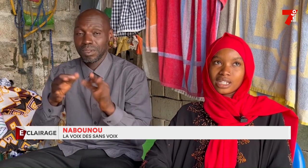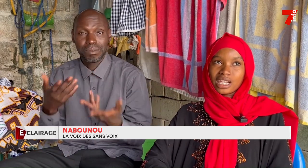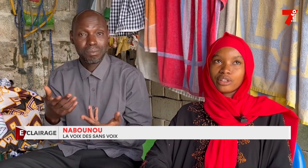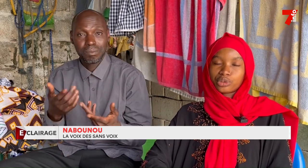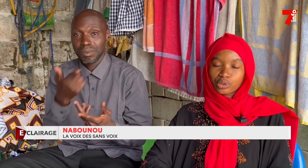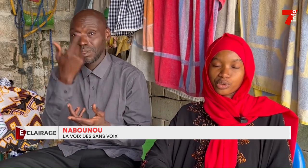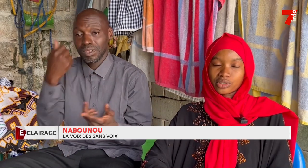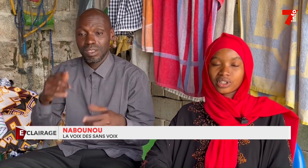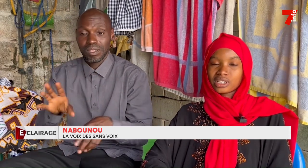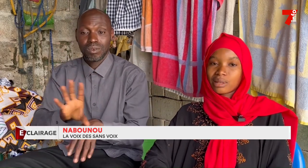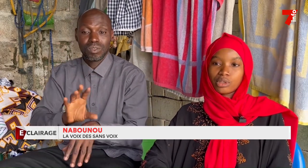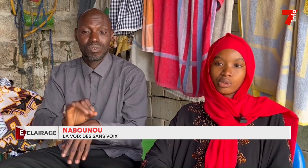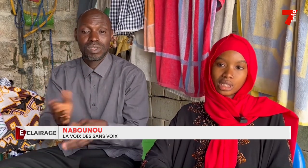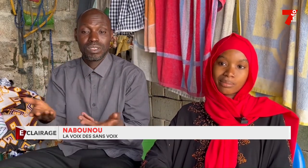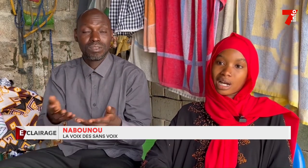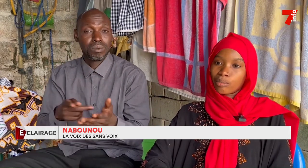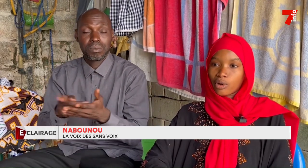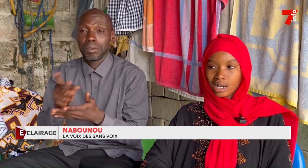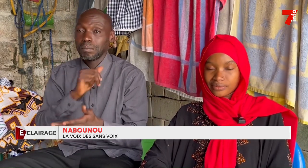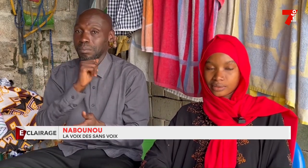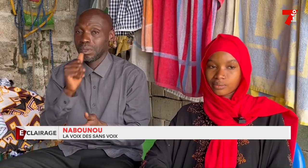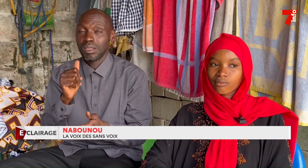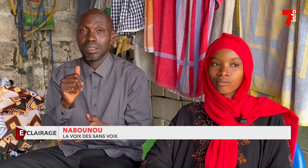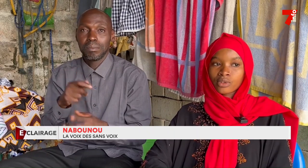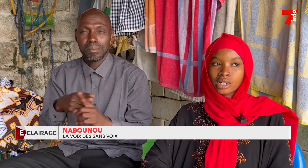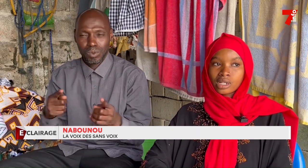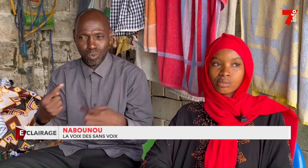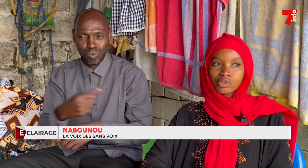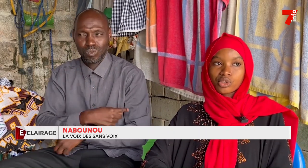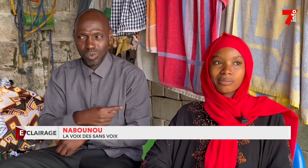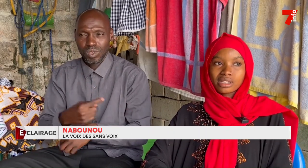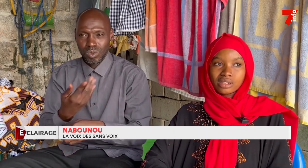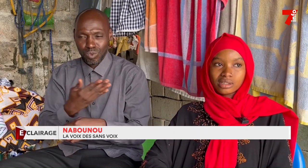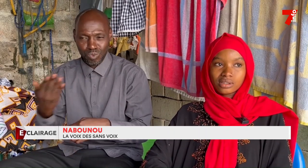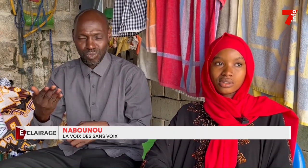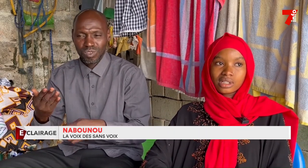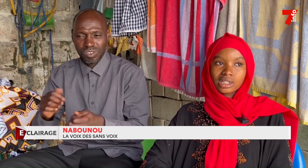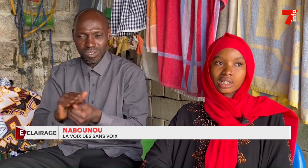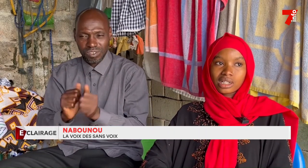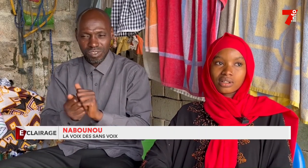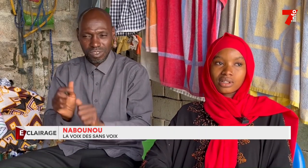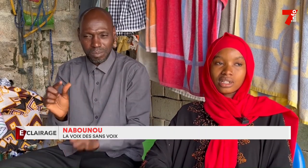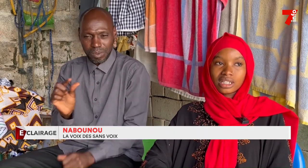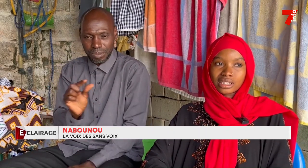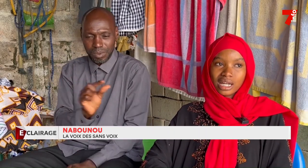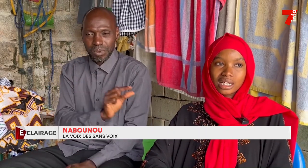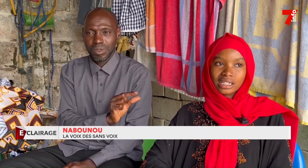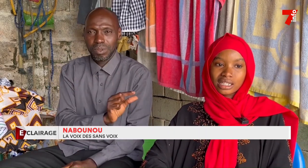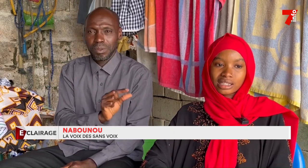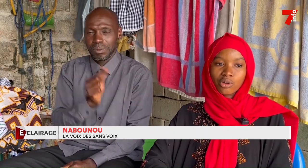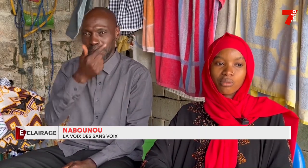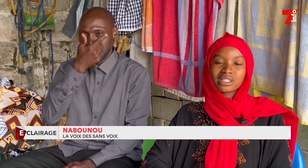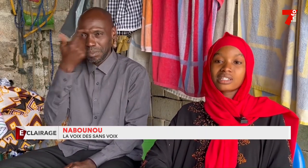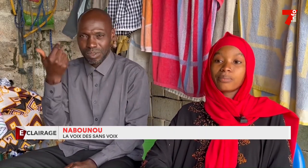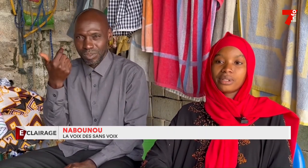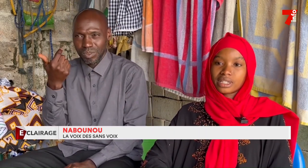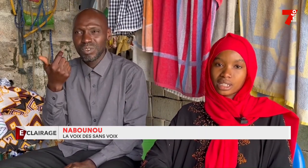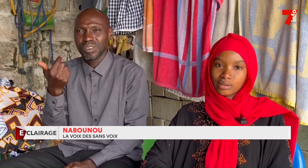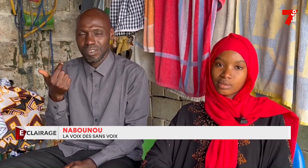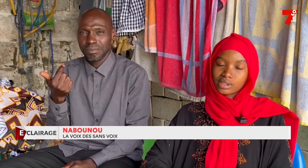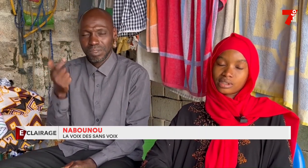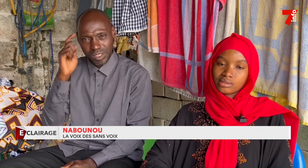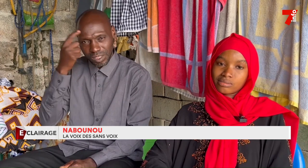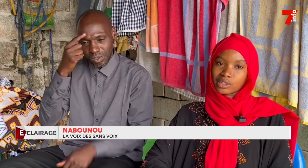Mais les choses sont en train de s'améliorer par rapport à avant. Puisque maintenant, l'État commence à s